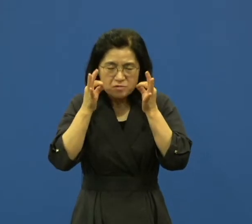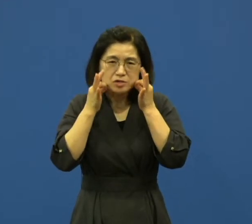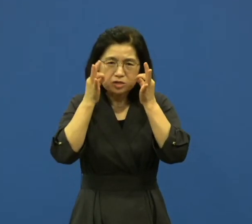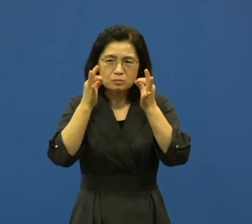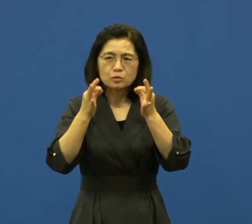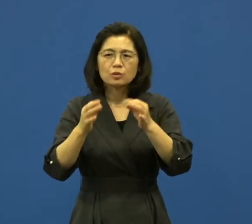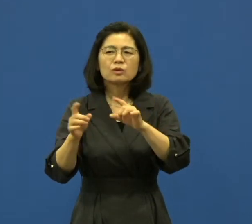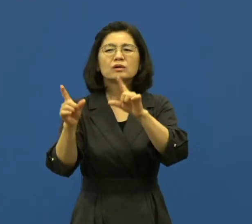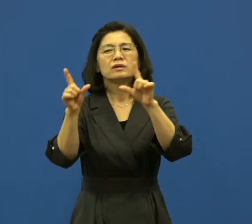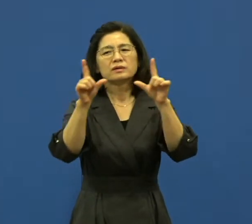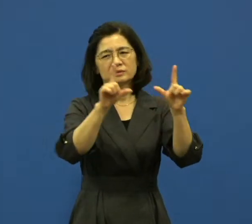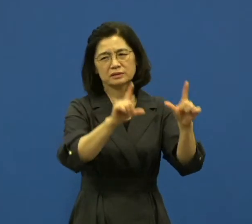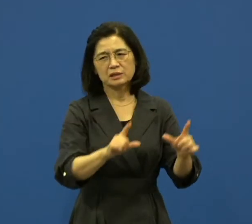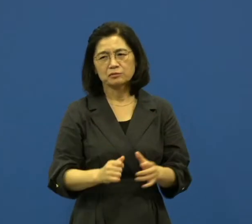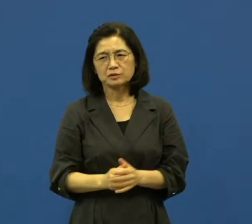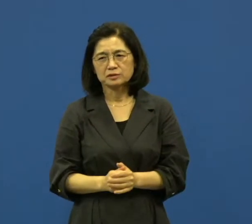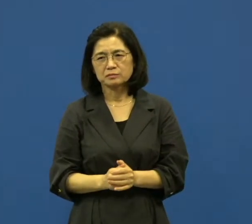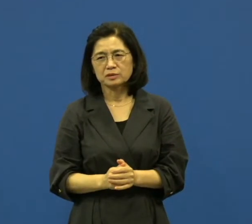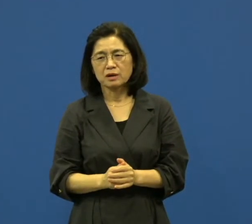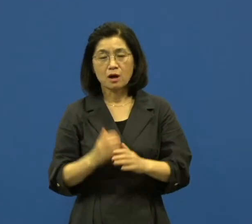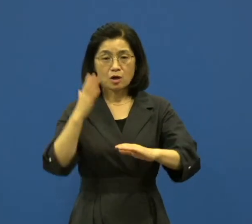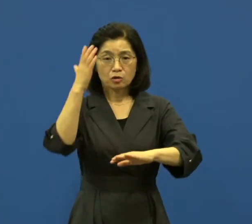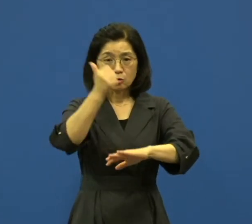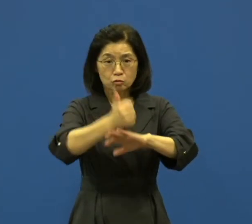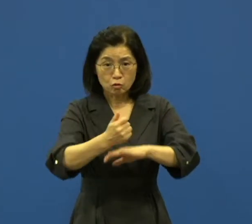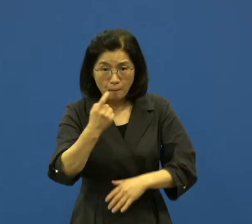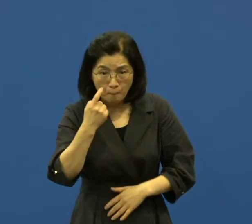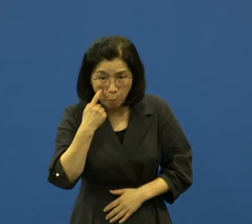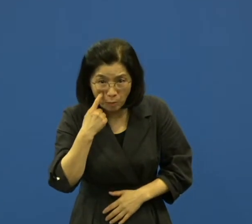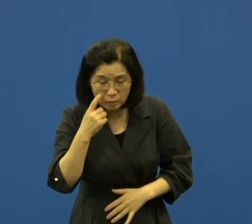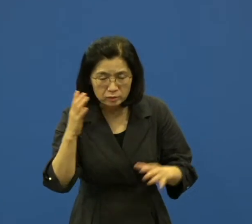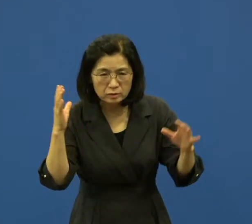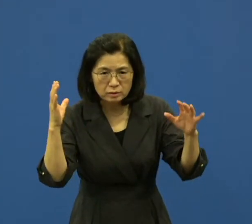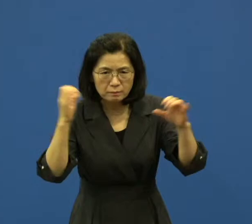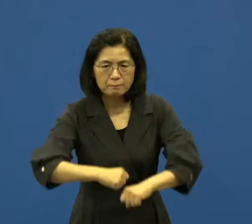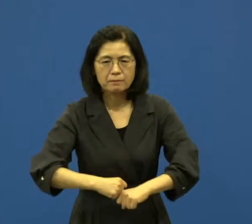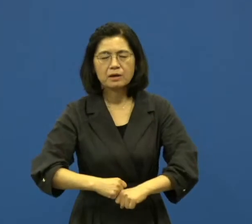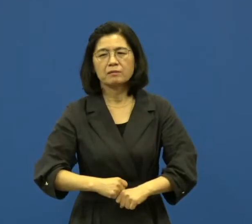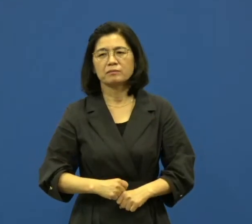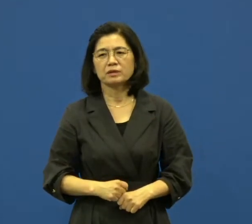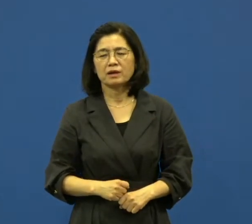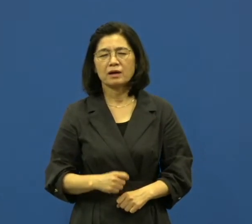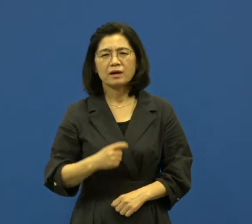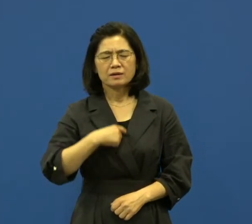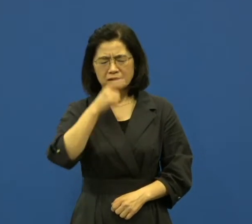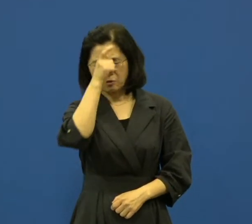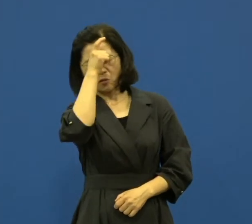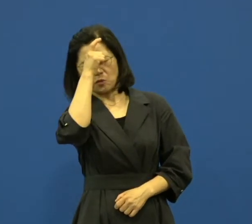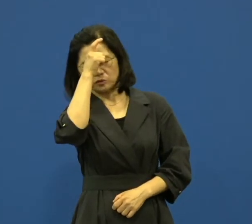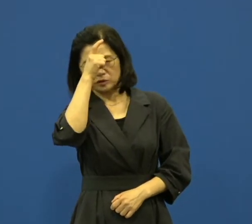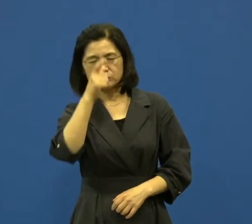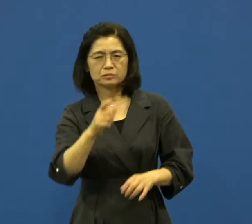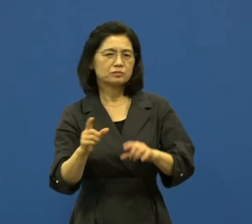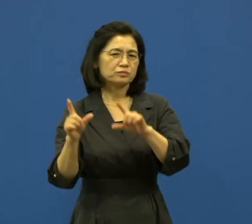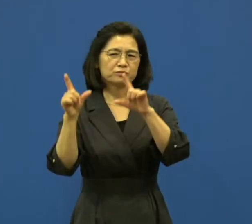열심으로 삽니다. 그러나 완전 깨지죠. 오기와 배짱으로만 안 된다는 것을 뒤늦게 깨닫습니다.